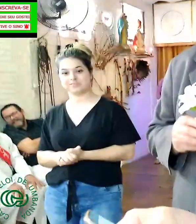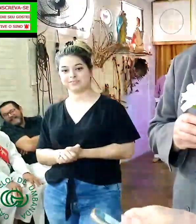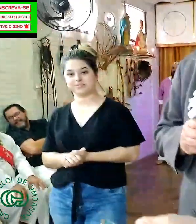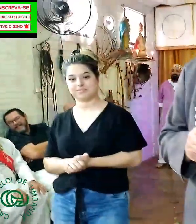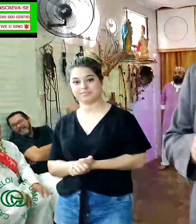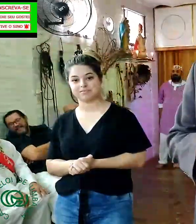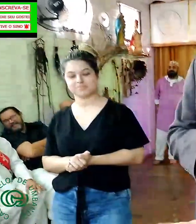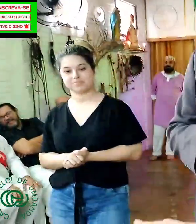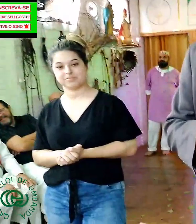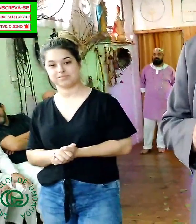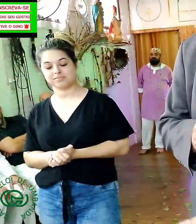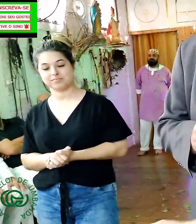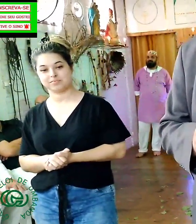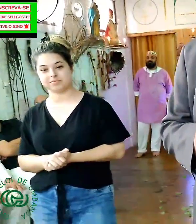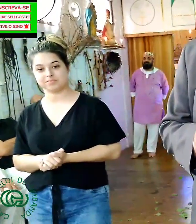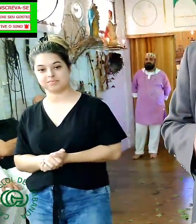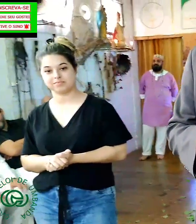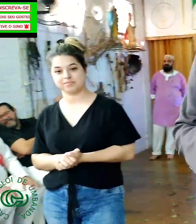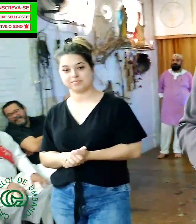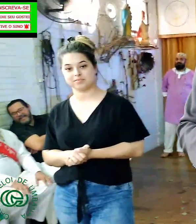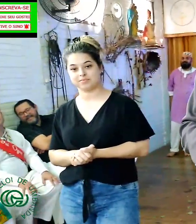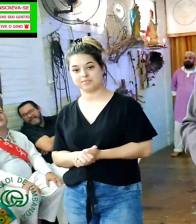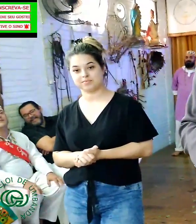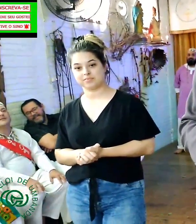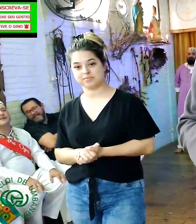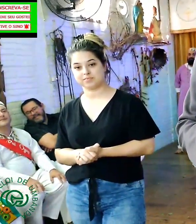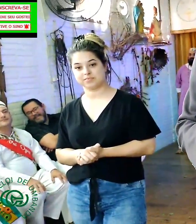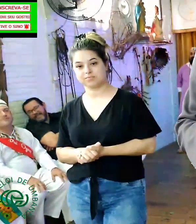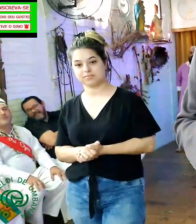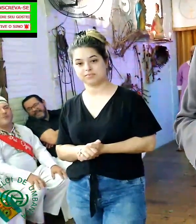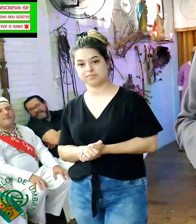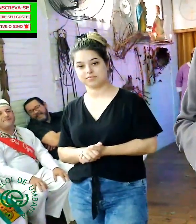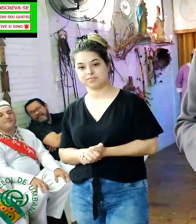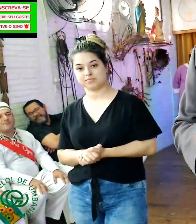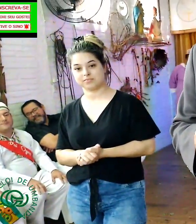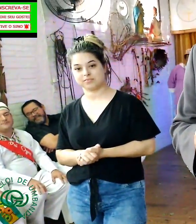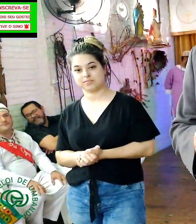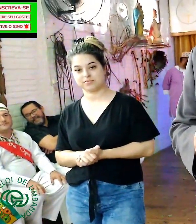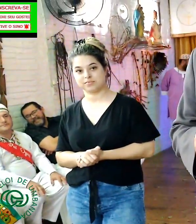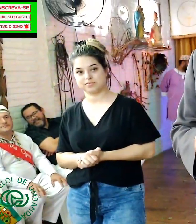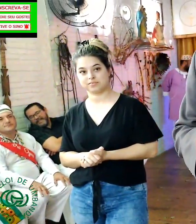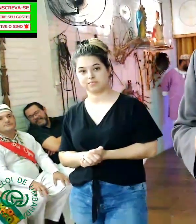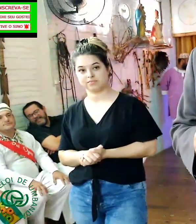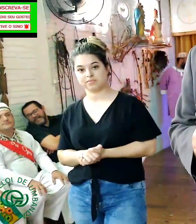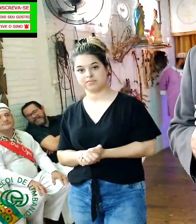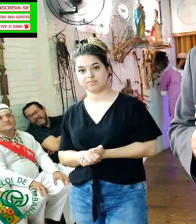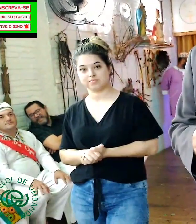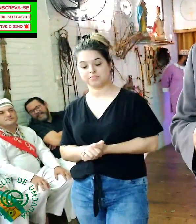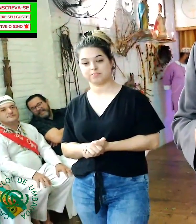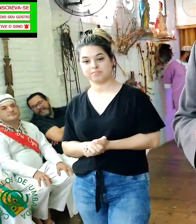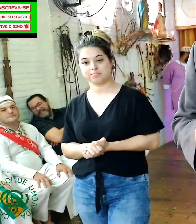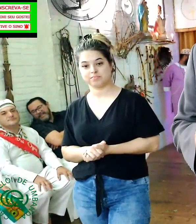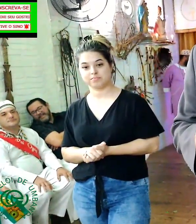Mas eu fiz questão que ela me mandasse essa foto para que o senhor pudesse se